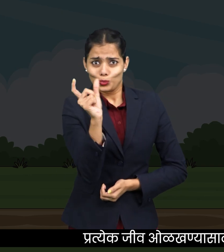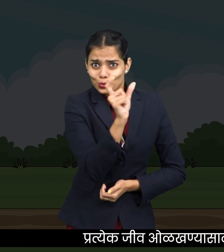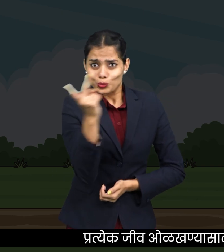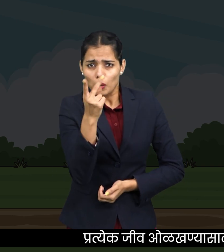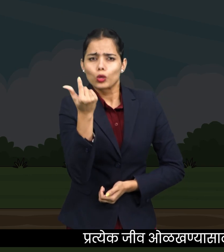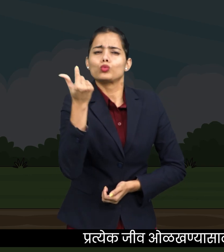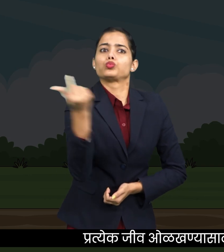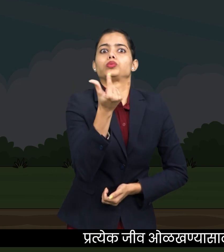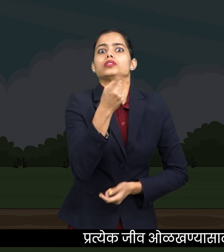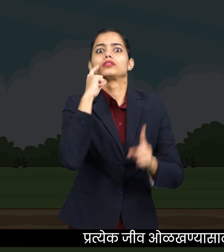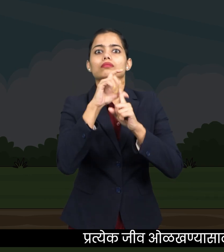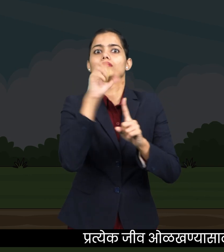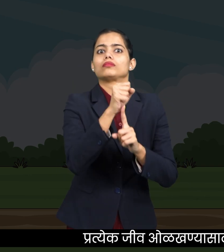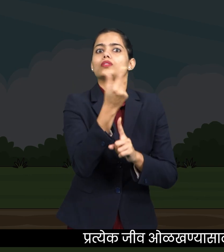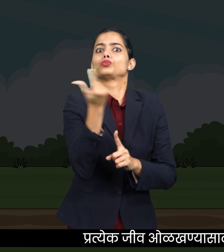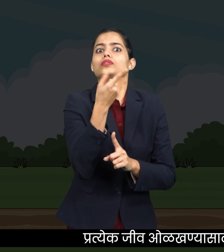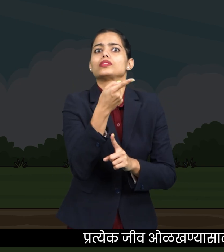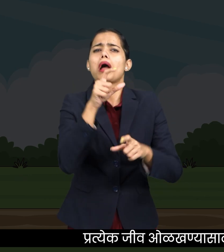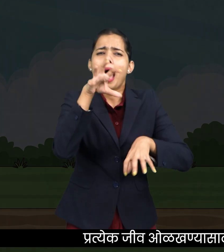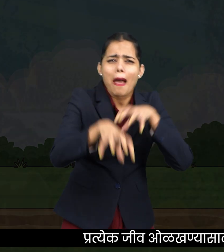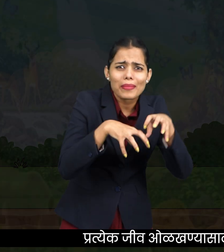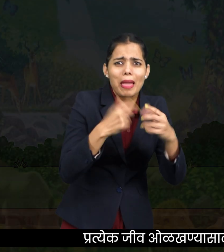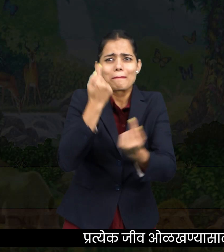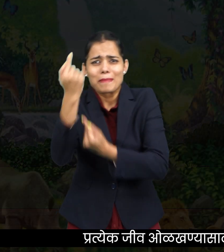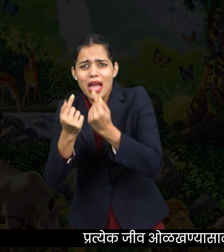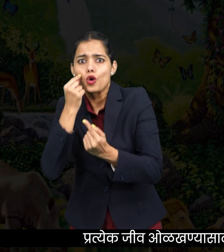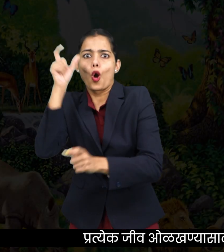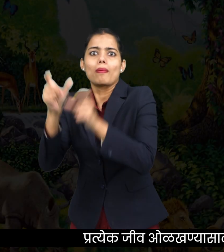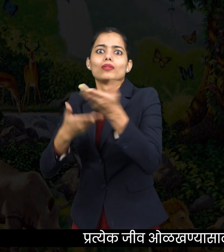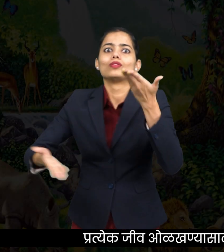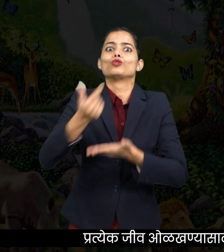प्रत्येक जीव ओळखण्यासाठी द्विपदी नामकरण वापरले जाते.